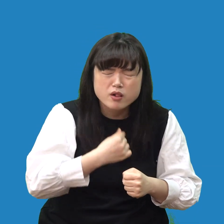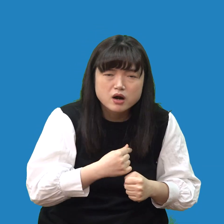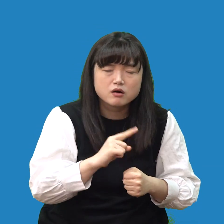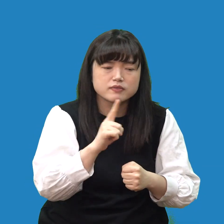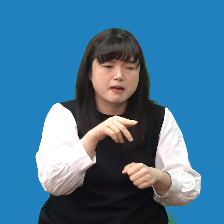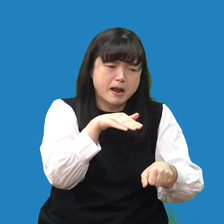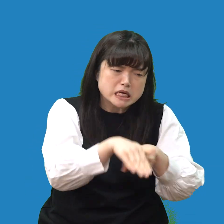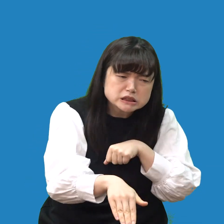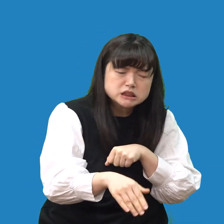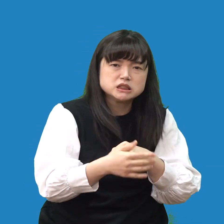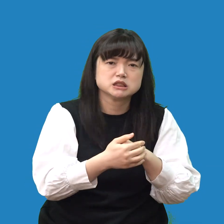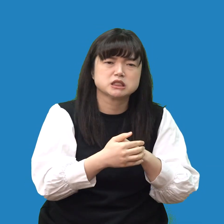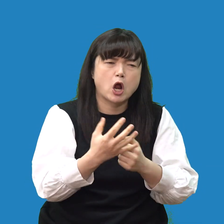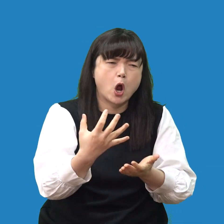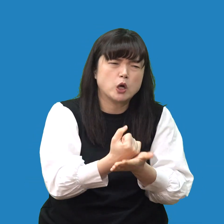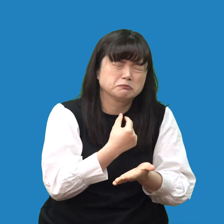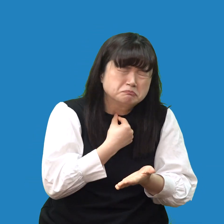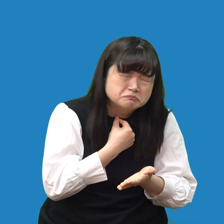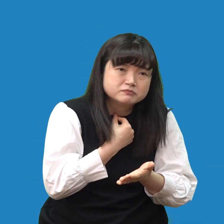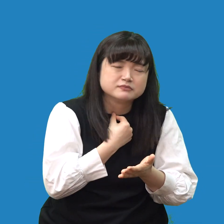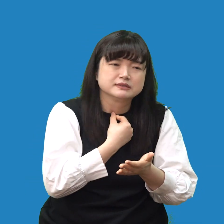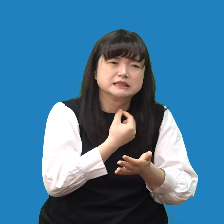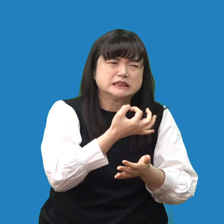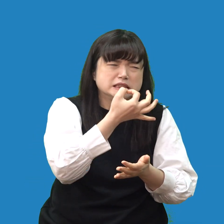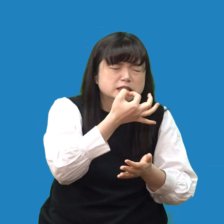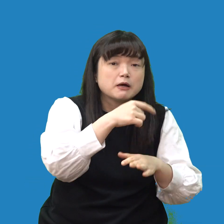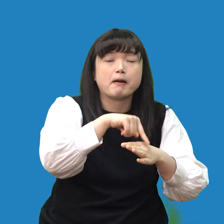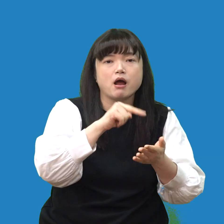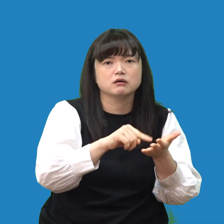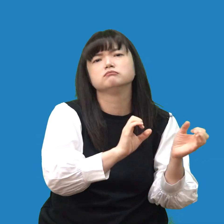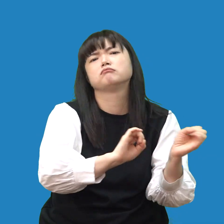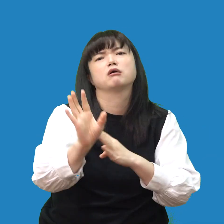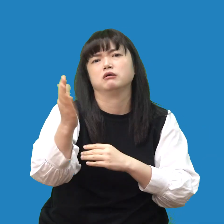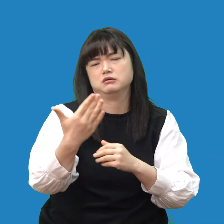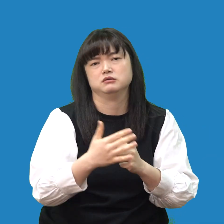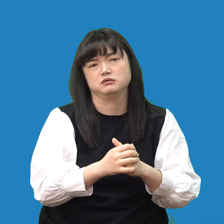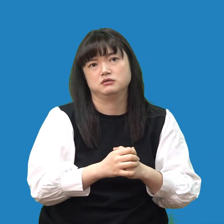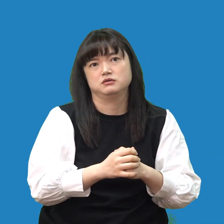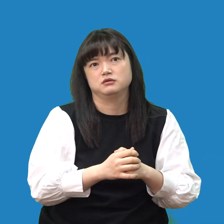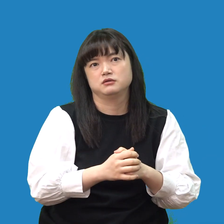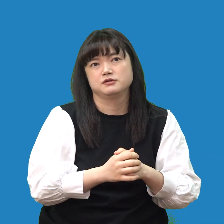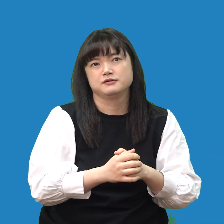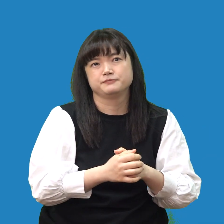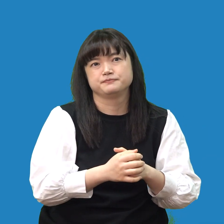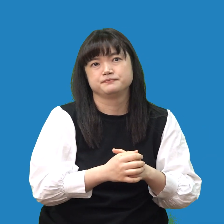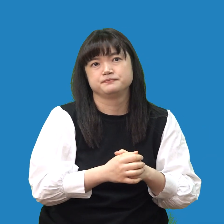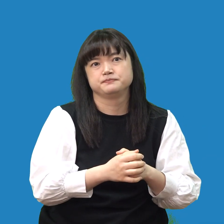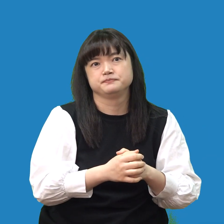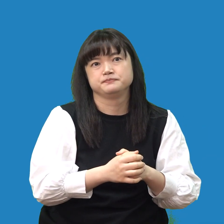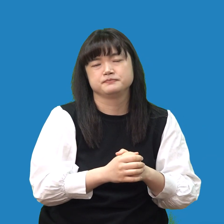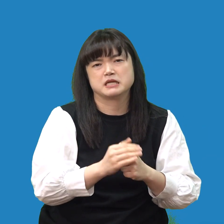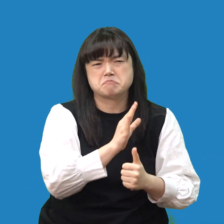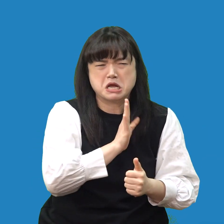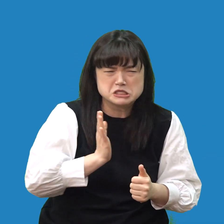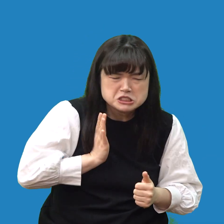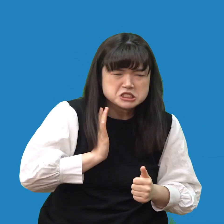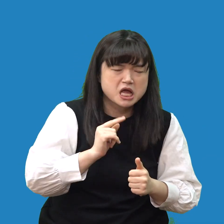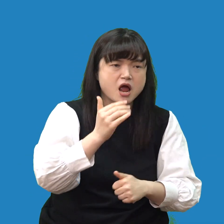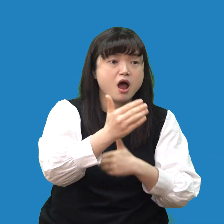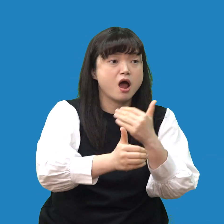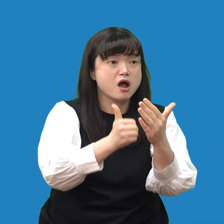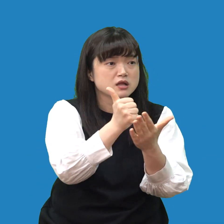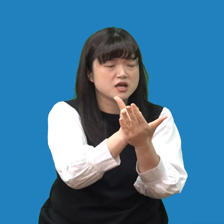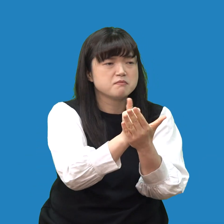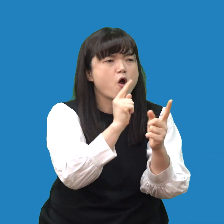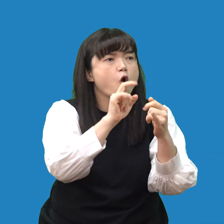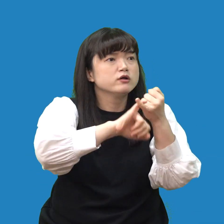내 방식대로 얻겠다는 우리의 이기적인 마음, 자기 중심성과 싸워야 합니다. 대신 하나님의 그